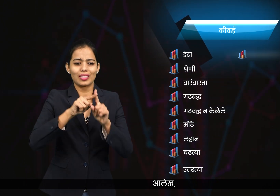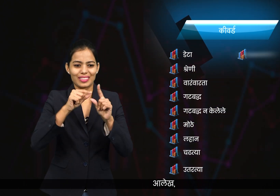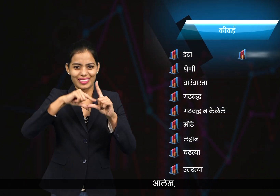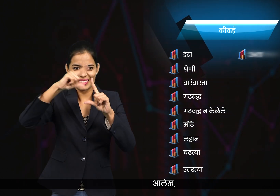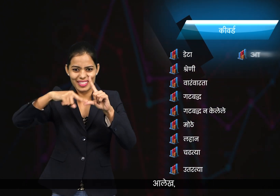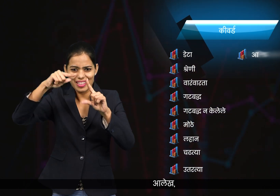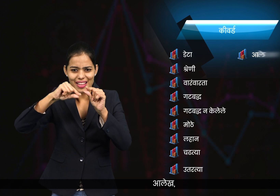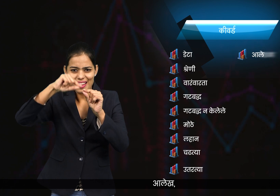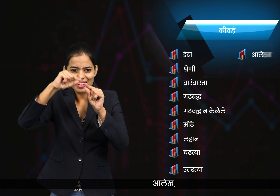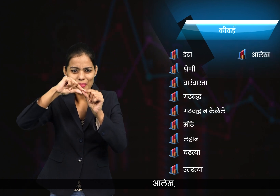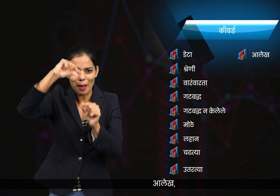आलेख,